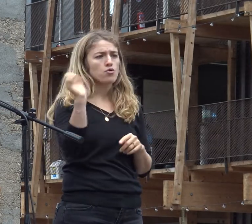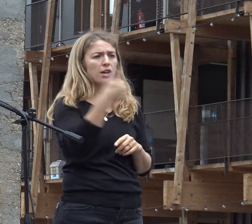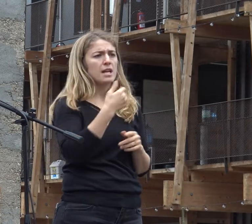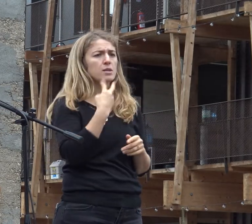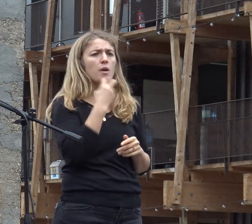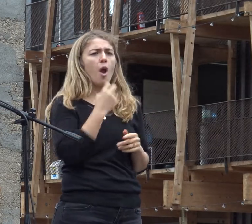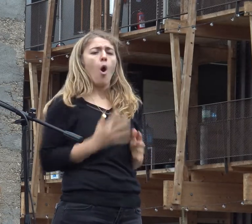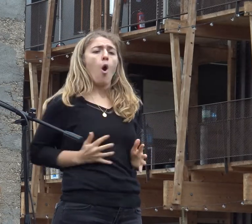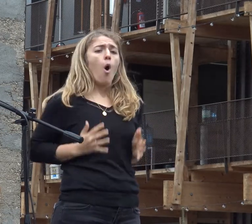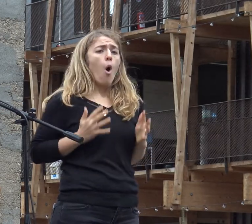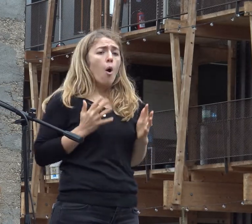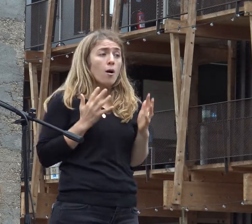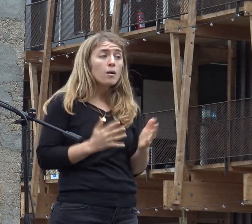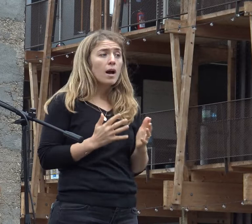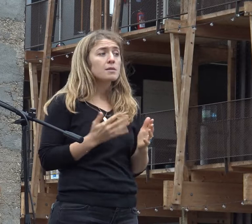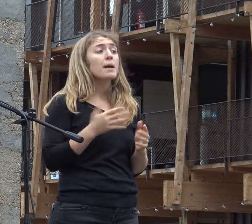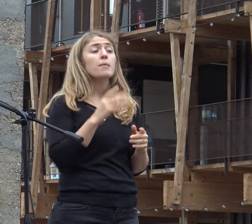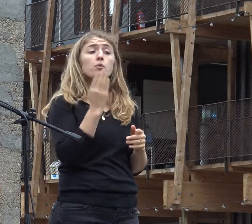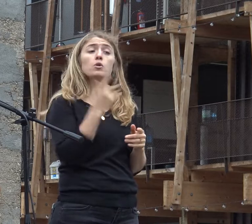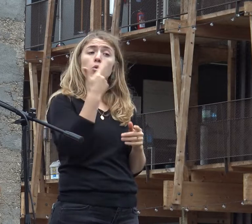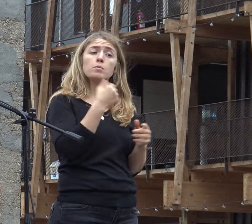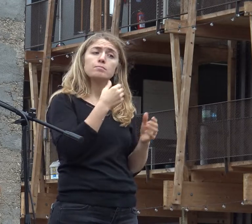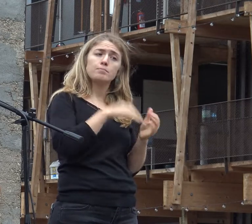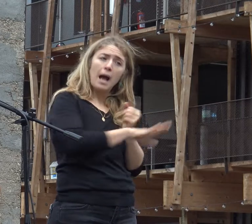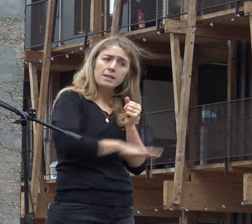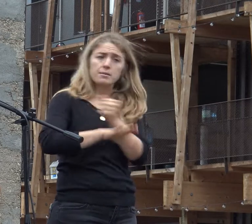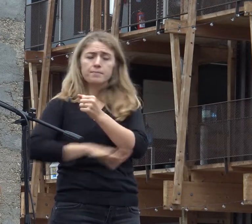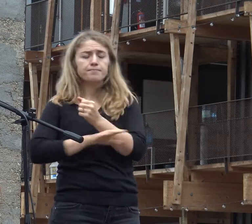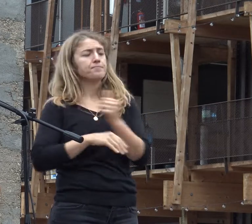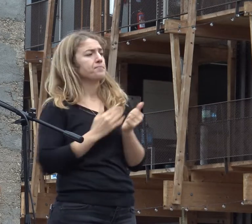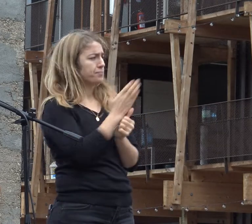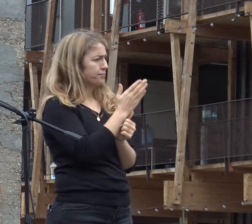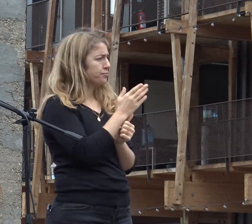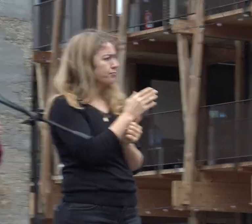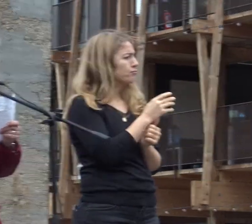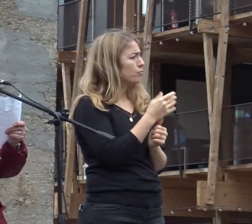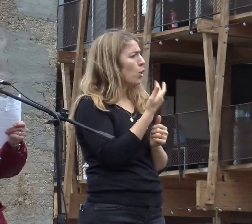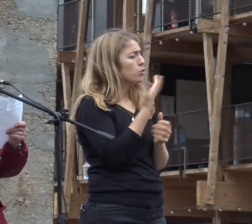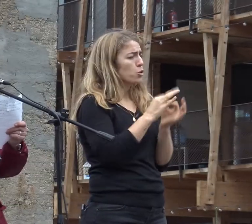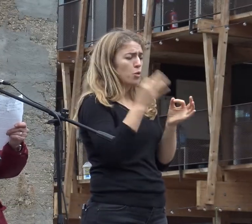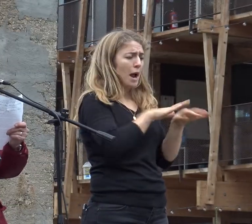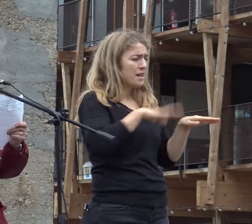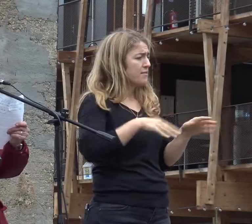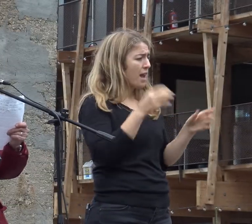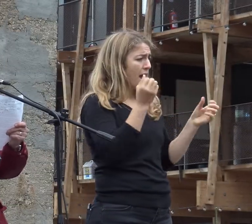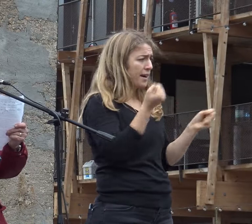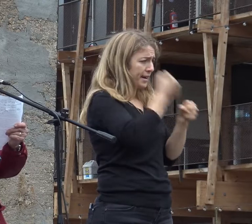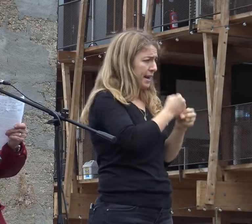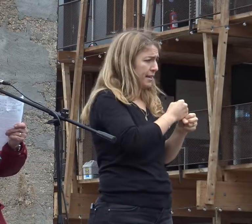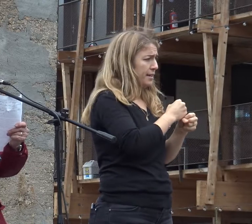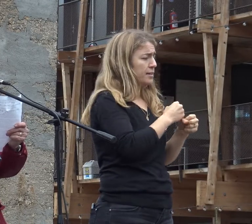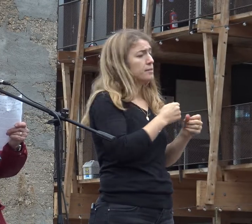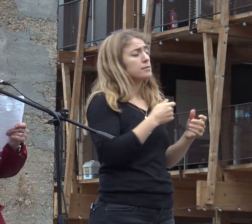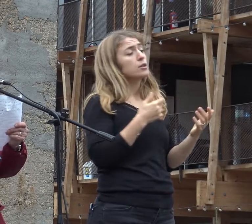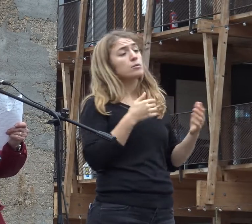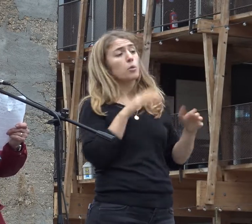l'engagement citoyen doit reposer sur deux pieds. D'une part, il faut inventer des alternatives au système actuel.